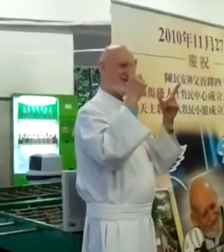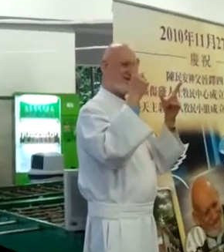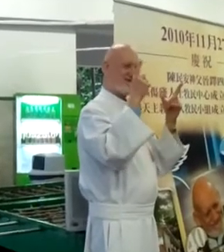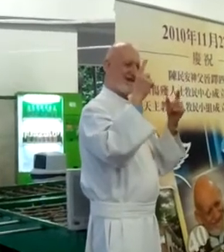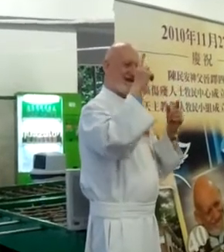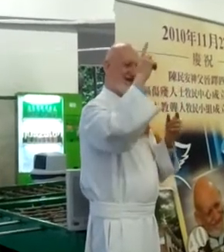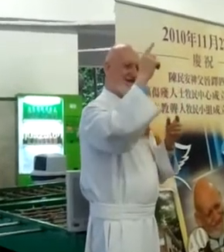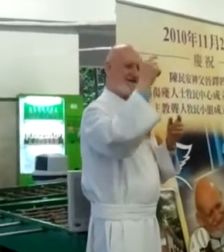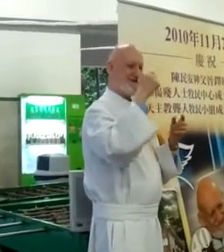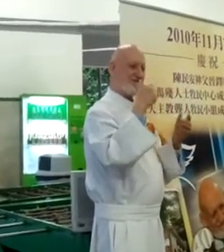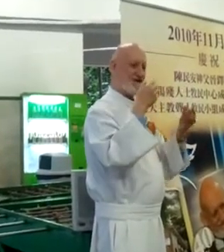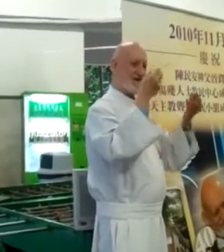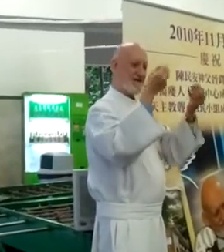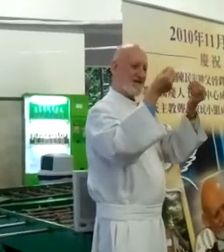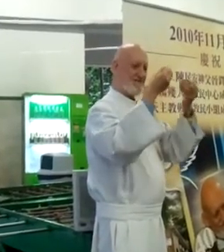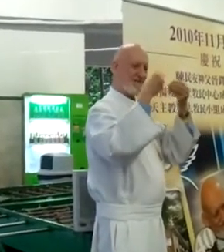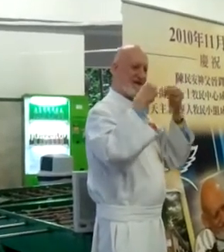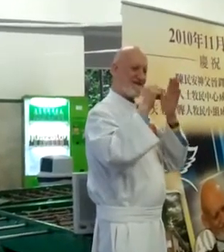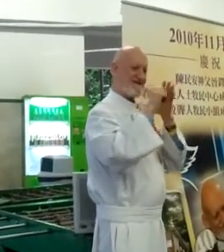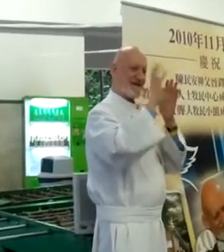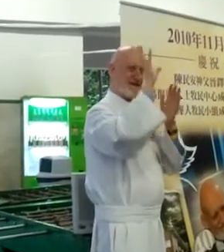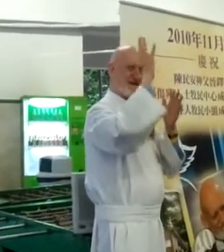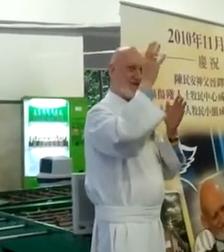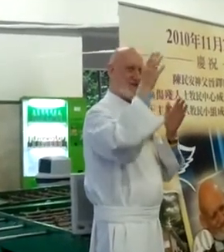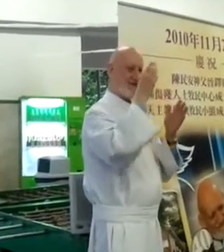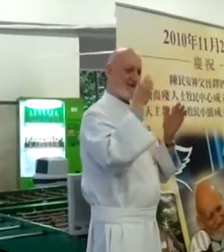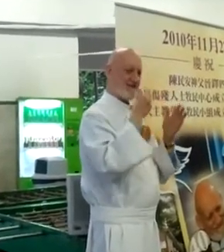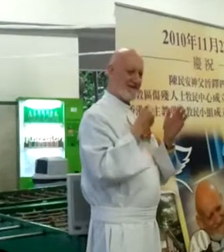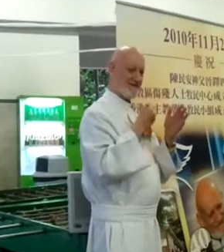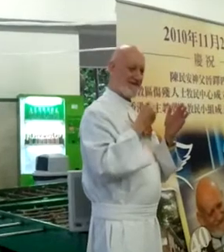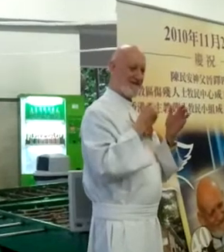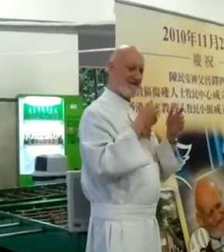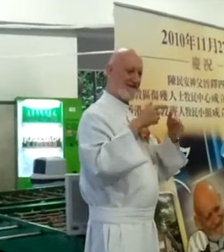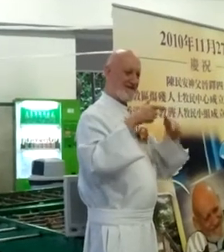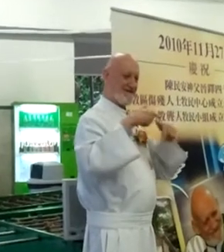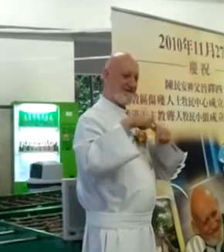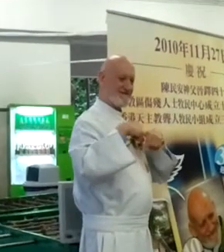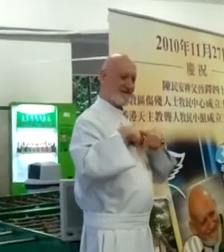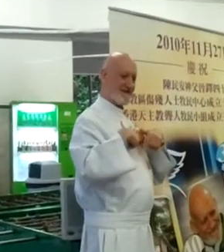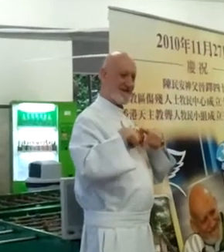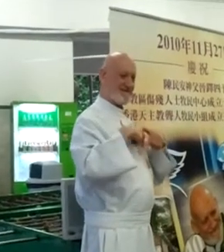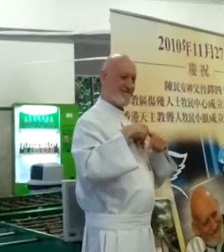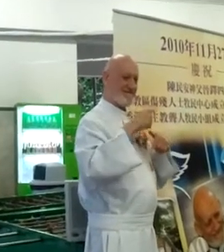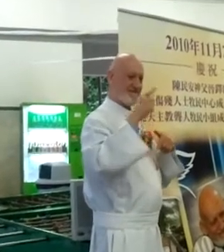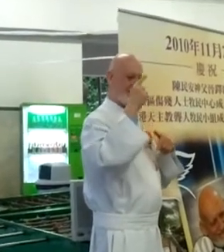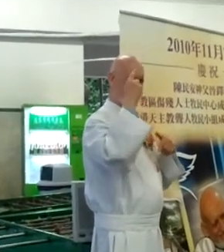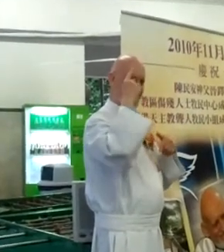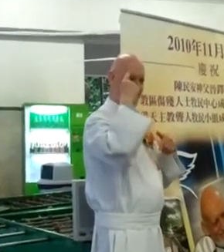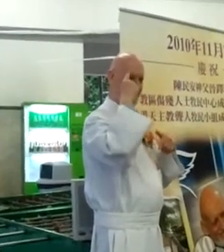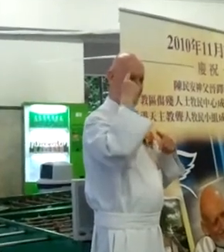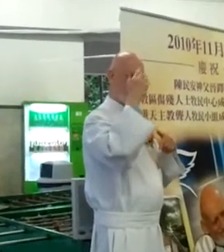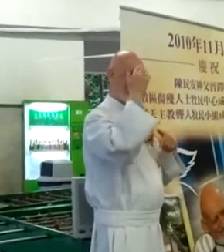於是我求天一路祈禱嘅時候咧。是天主透過聖神咧，係嚟到我嘅心裏邊咧，